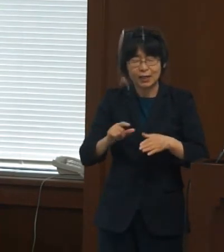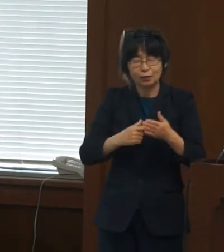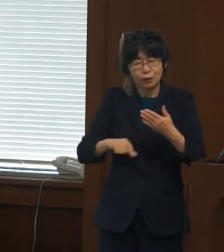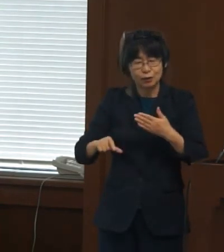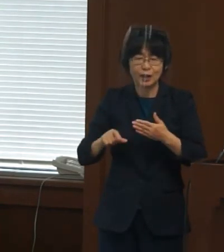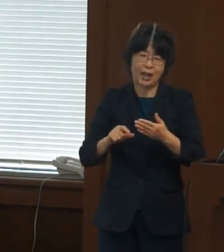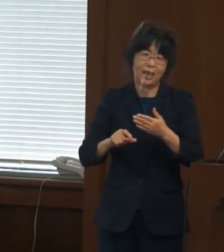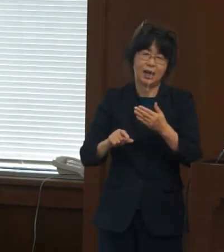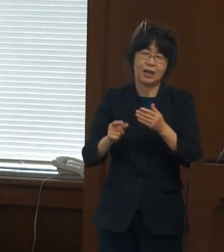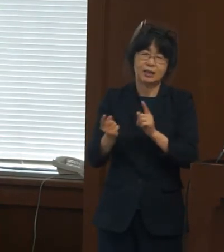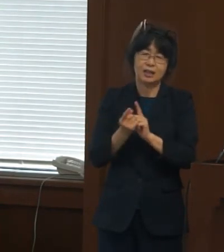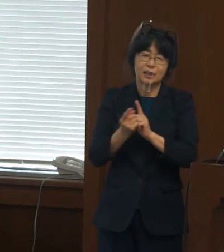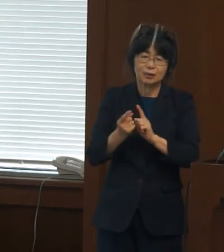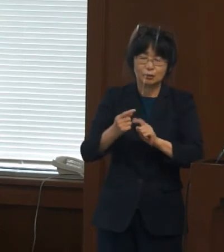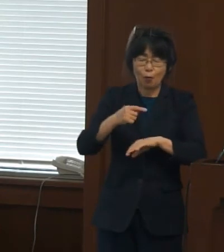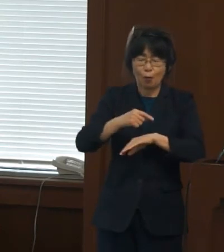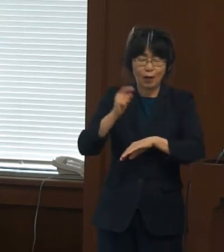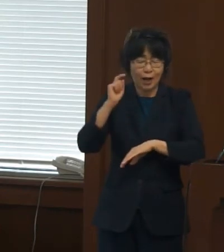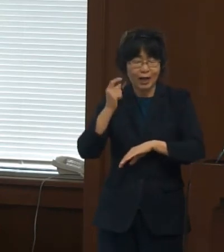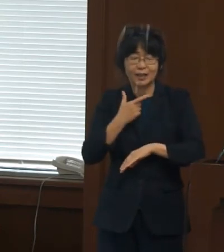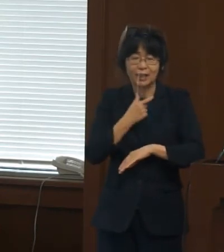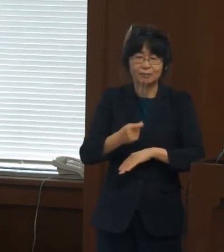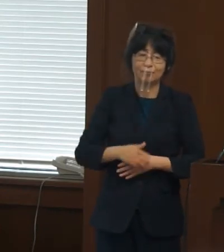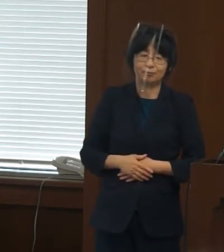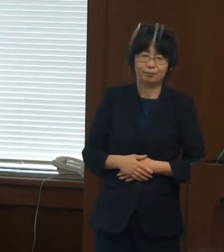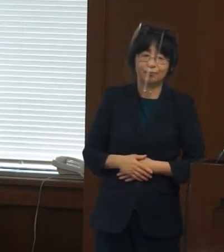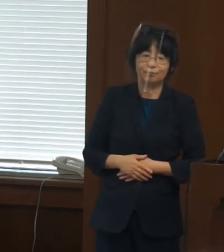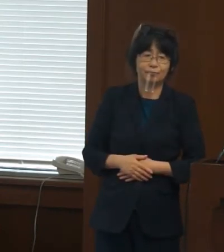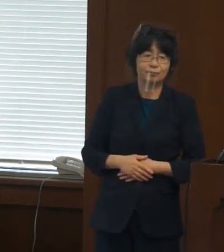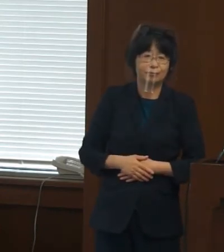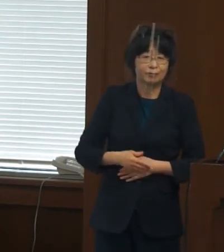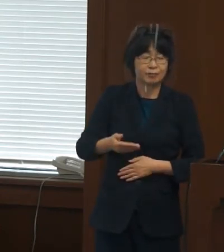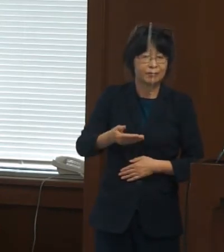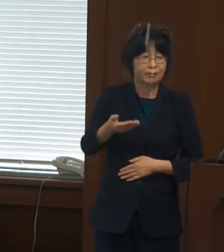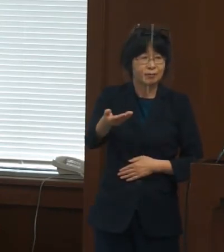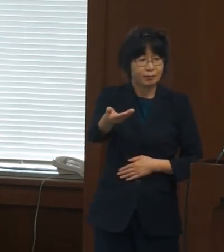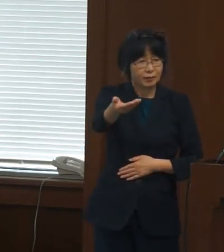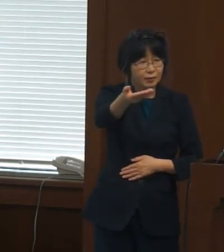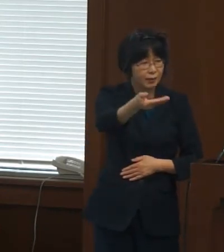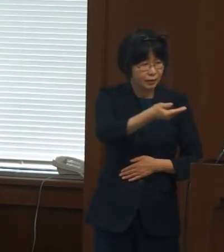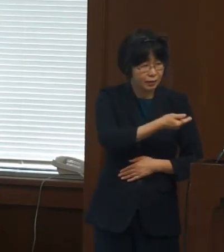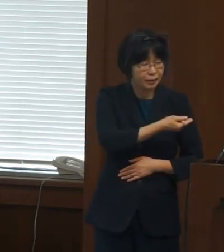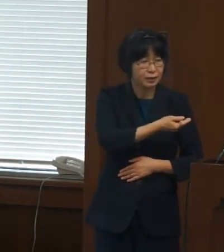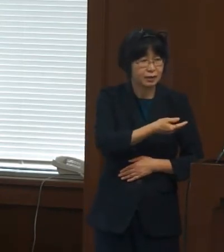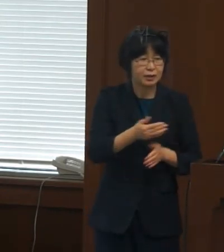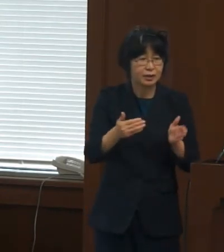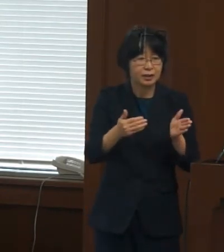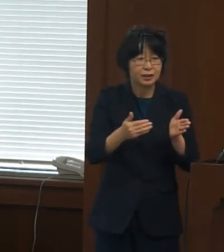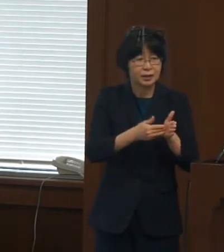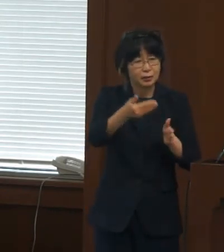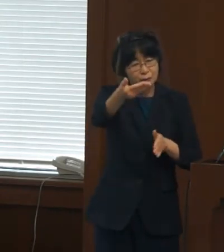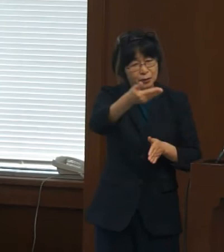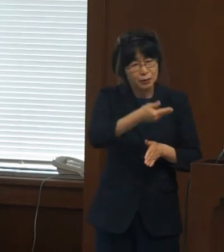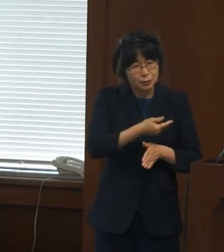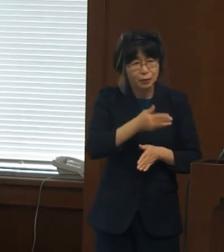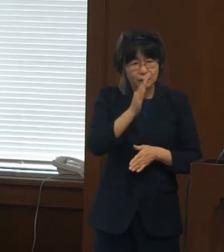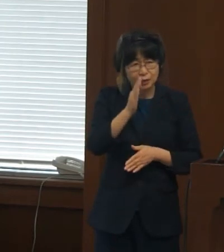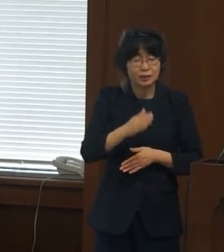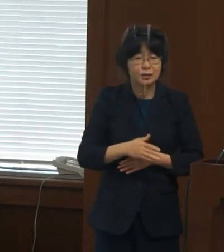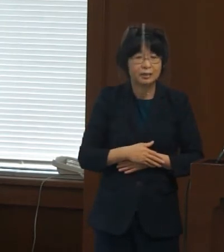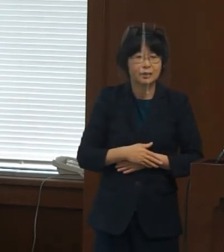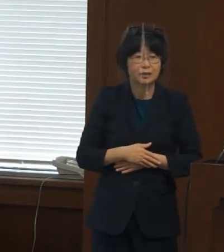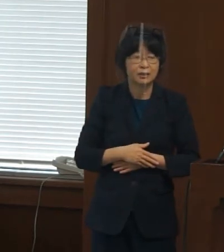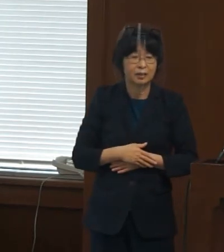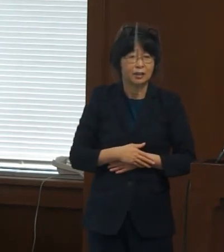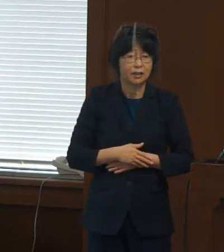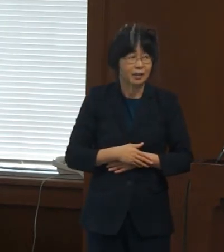はい、ちょっと予定した時間がなっておりますが、他に、すみません、最後にさせてもらえたらと思います。岩田さん、